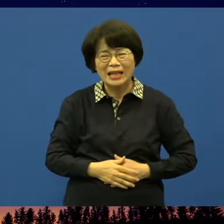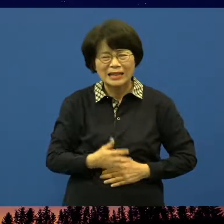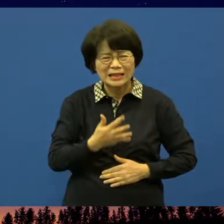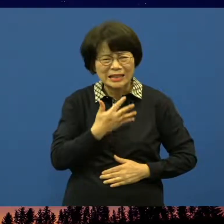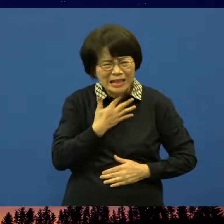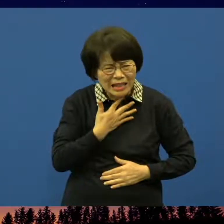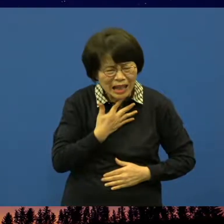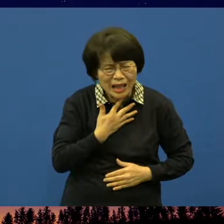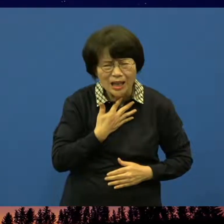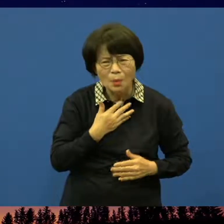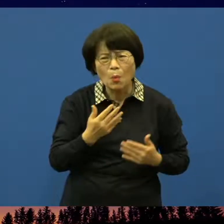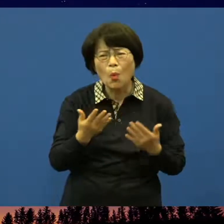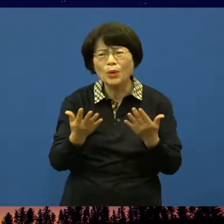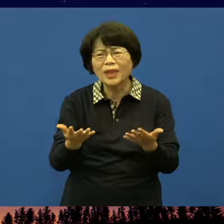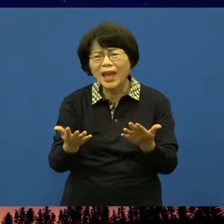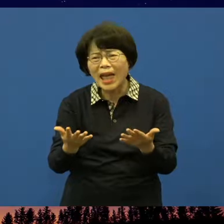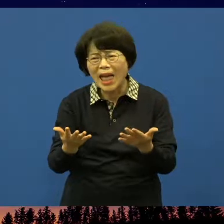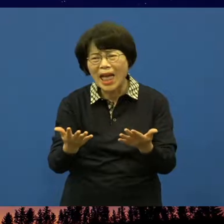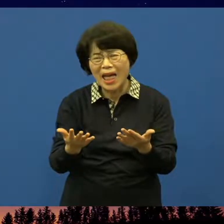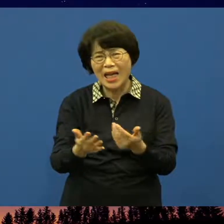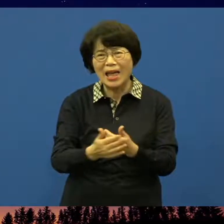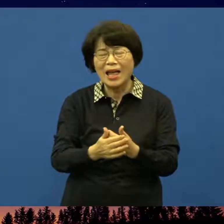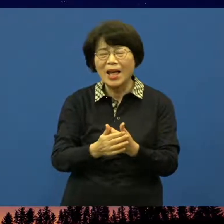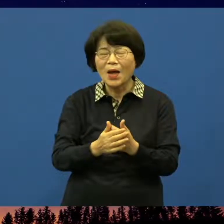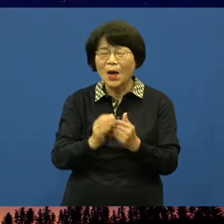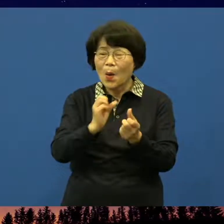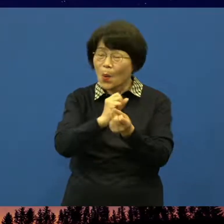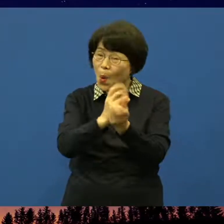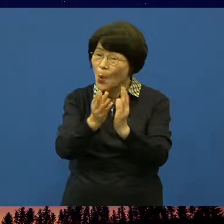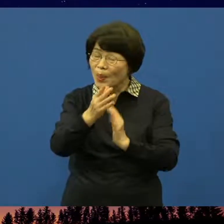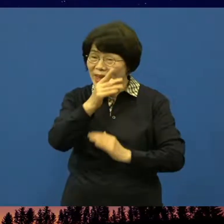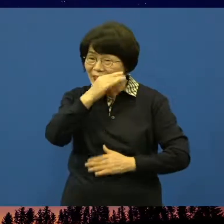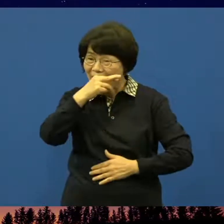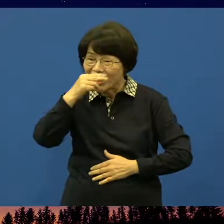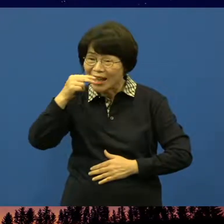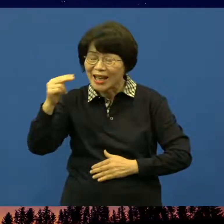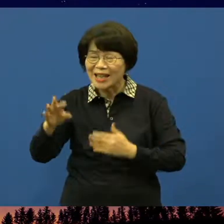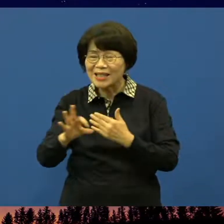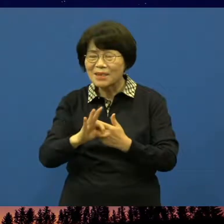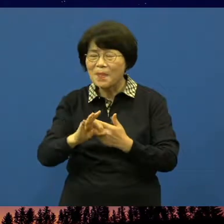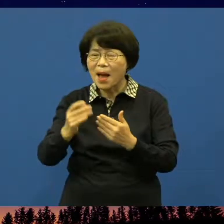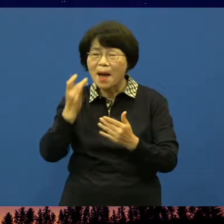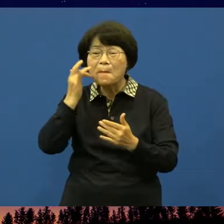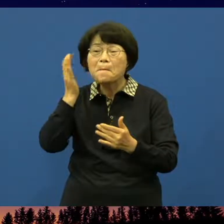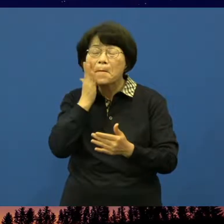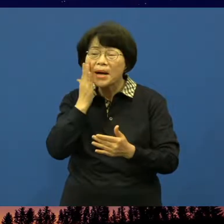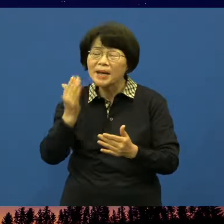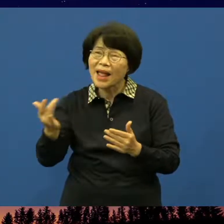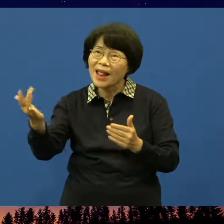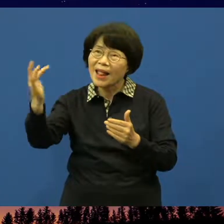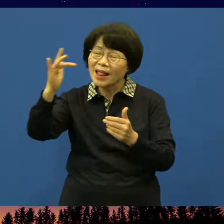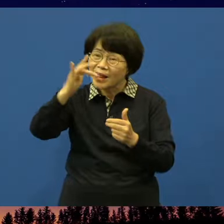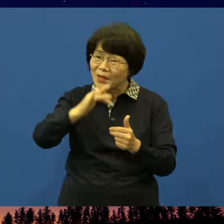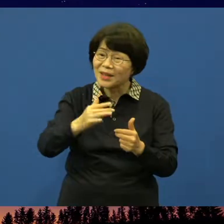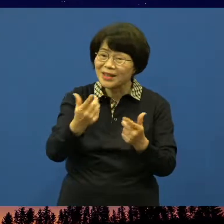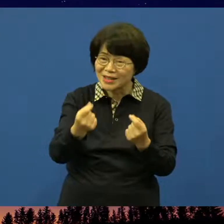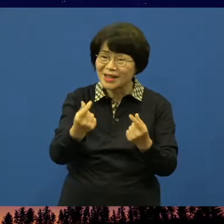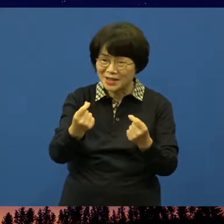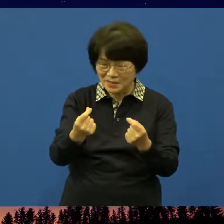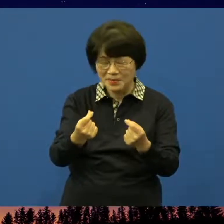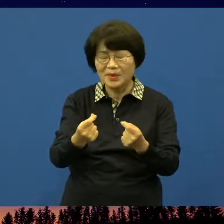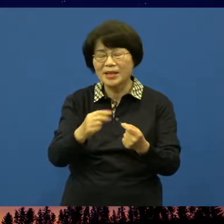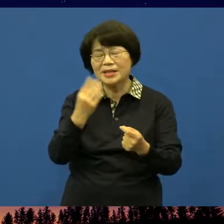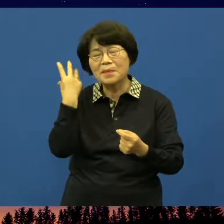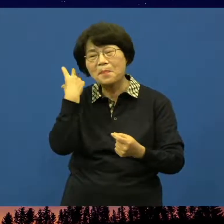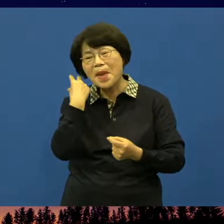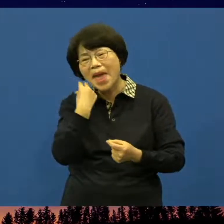질색이다 이러면 안 되는 거예요. 여러분, 꽃에 향기가 나면 벌들이 막 날아오는 거예요. 그게 매력이라는 거예요. 어트랙티브라는 거예요.